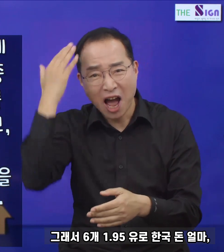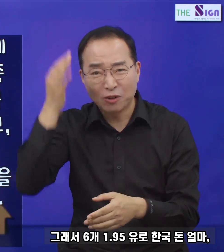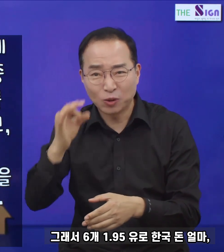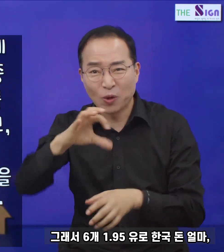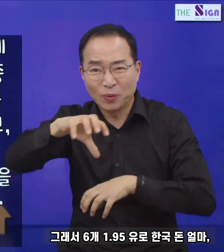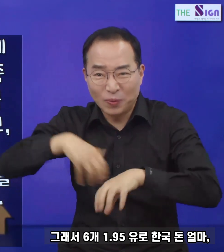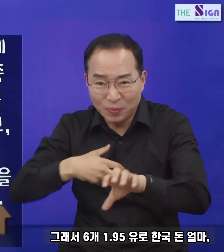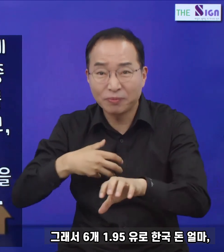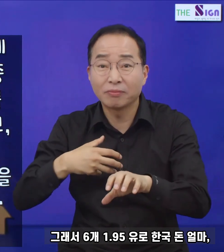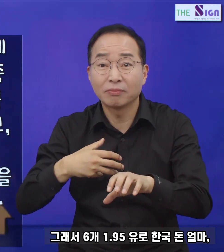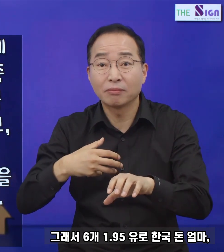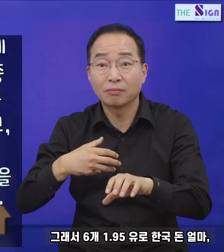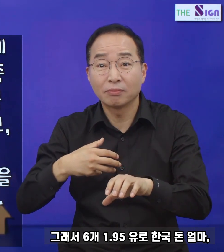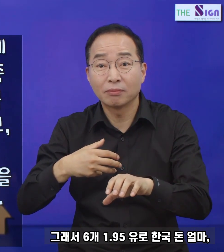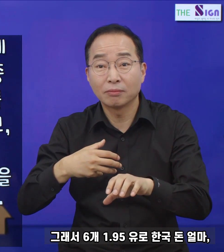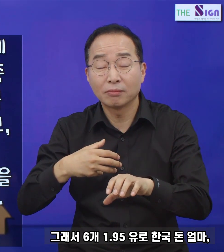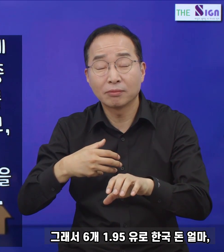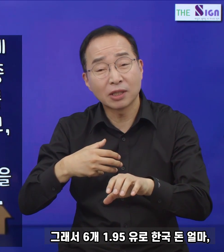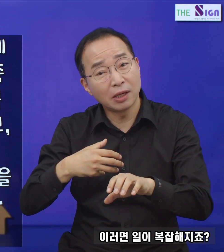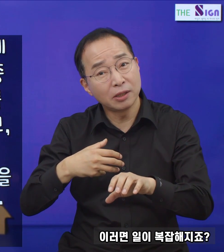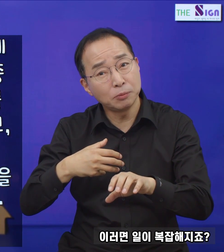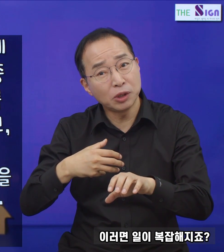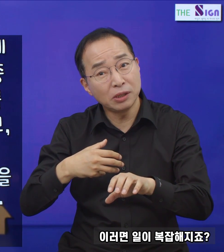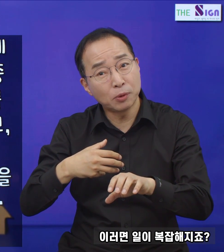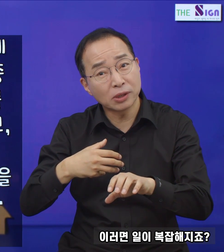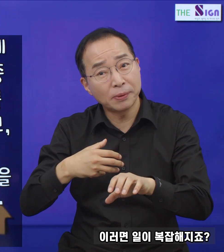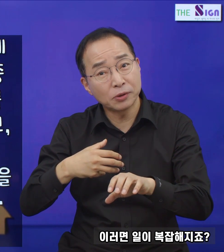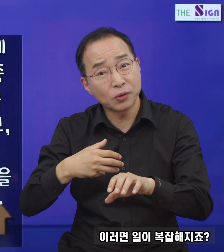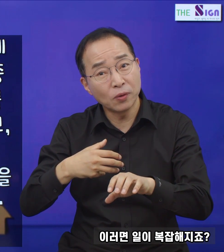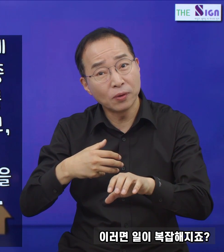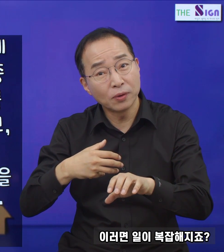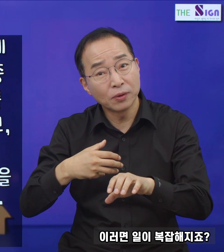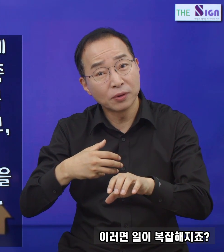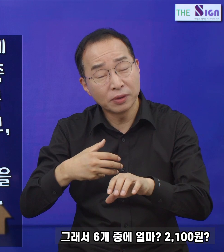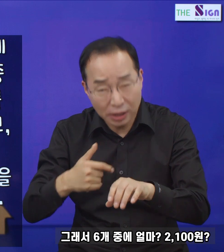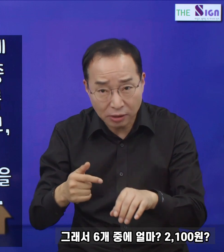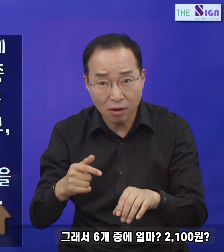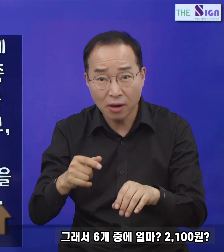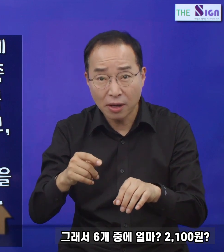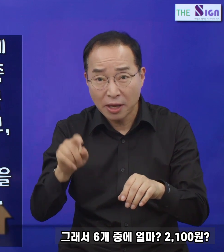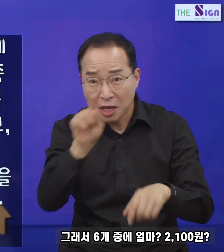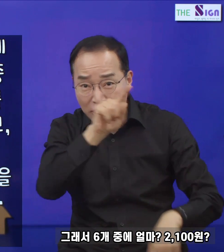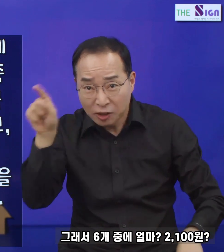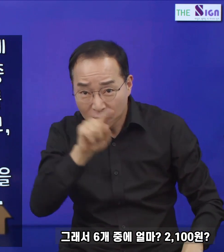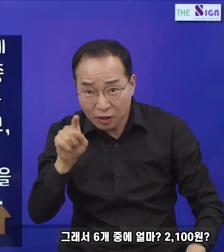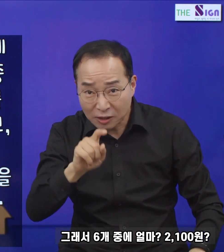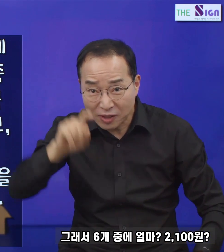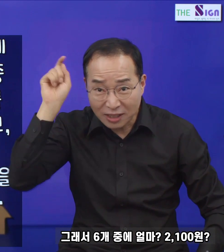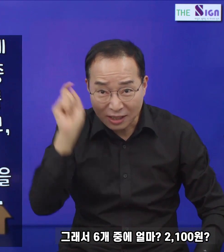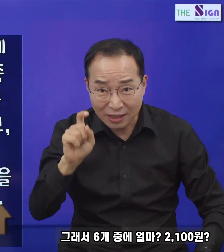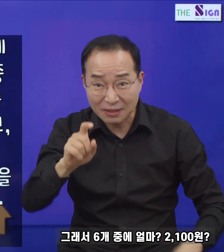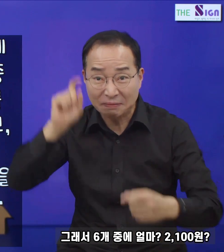한국 돈. 자, 여기 이제 일이 복잡해지죠. 그래서 6개 중에